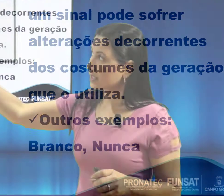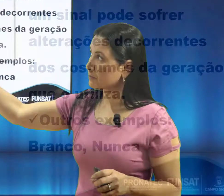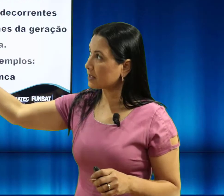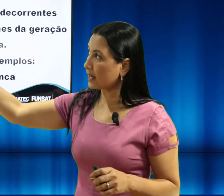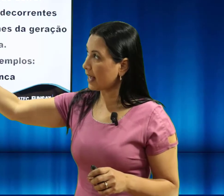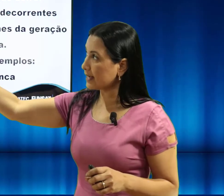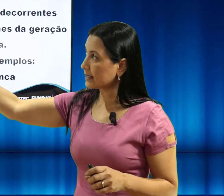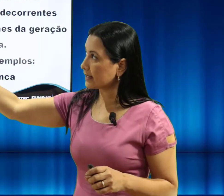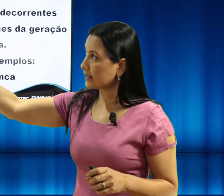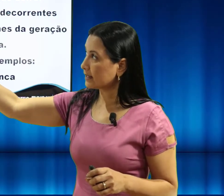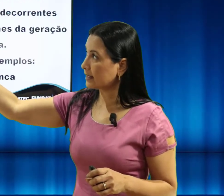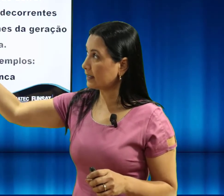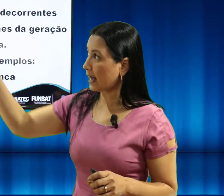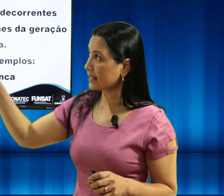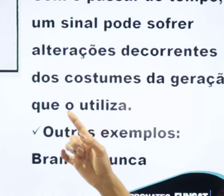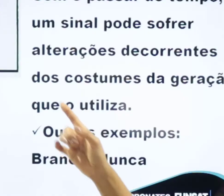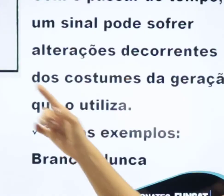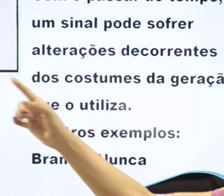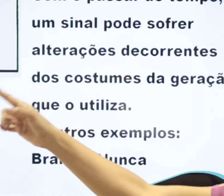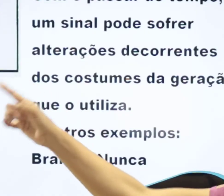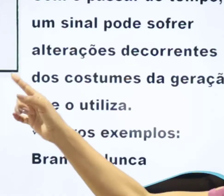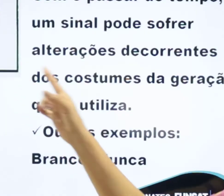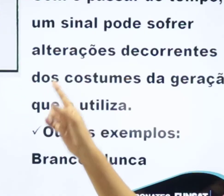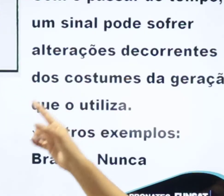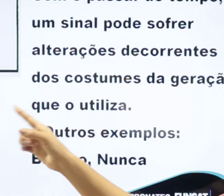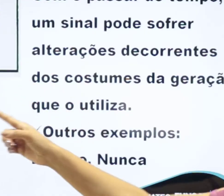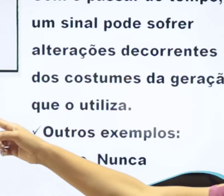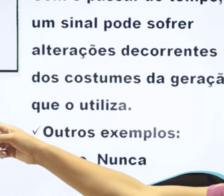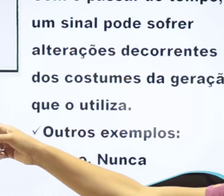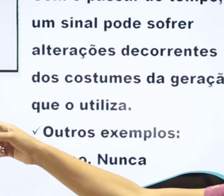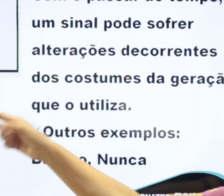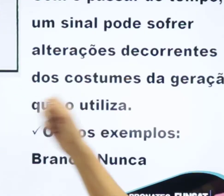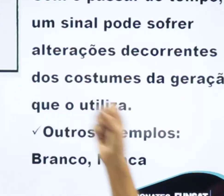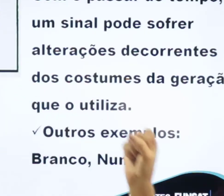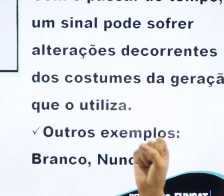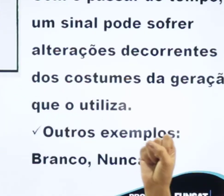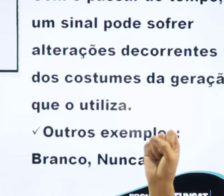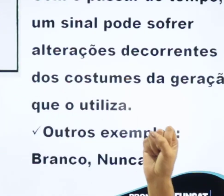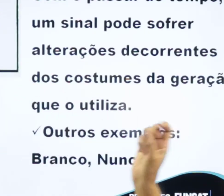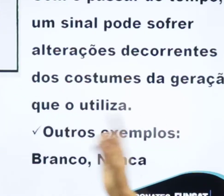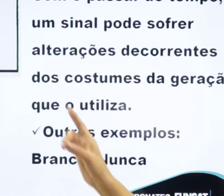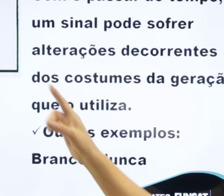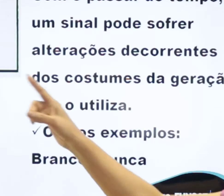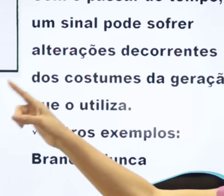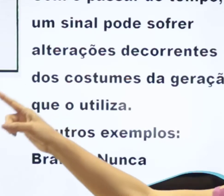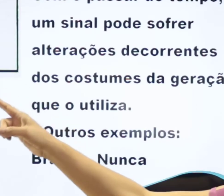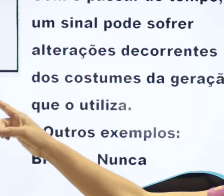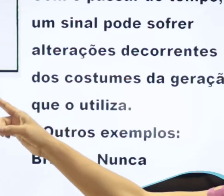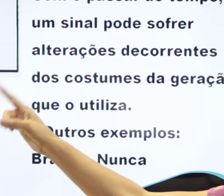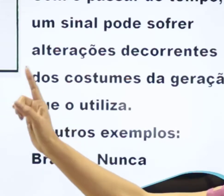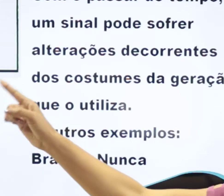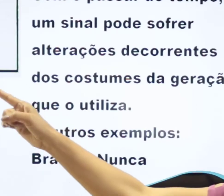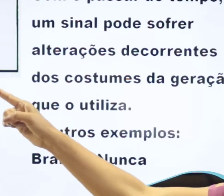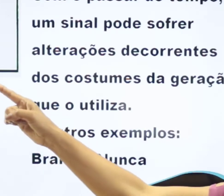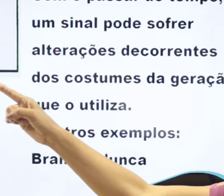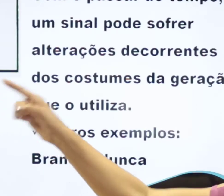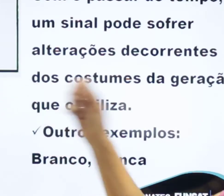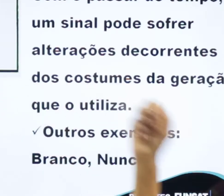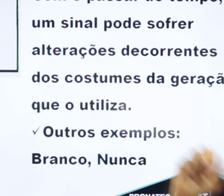temos 3 sinais fazendo movimentos diferentes para a cor azul. Antigamente se usava o azul